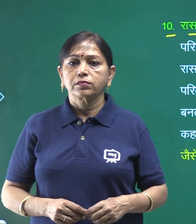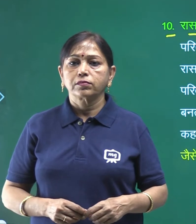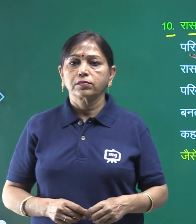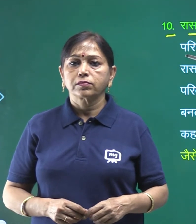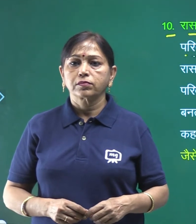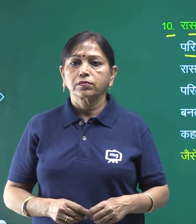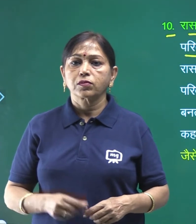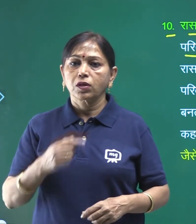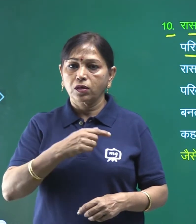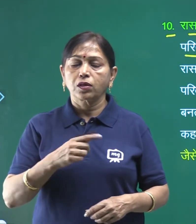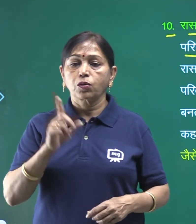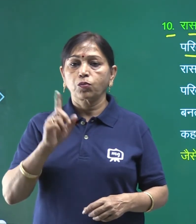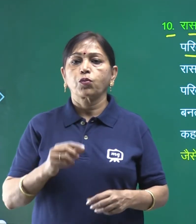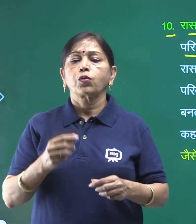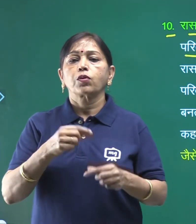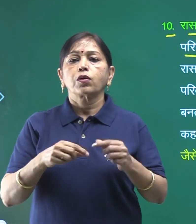ये वे परिवर्तन हैं